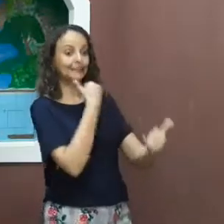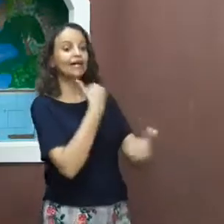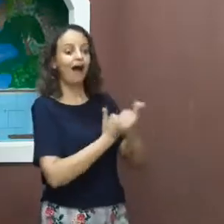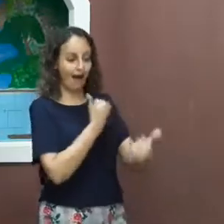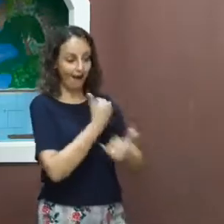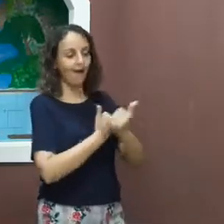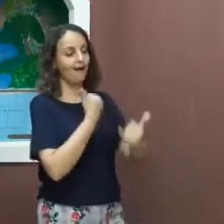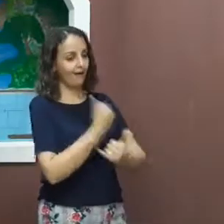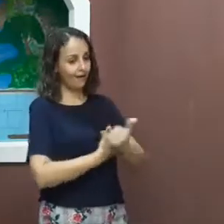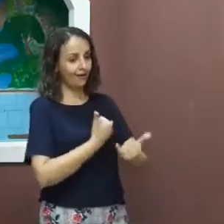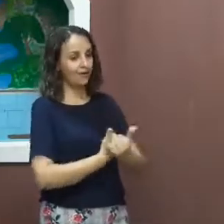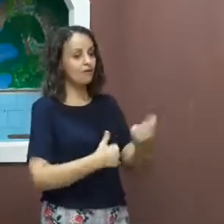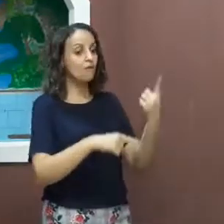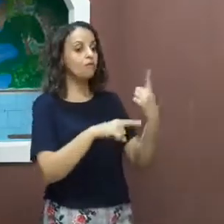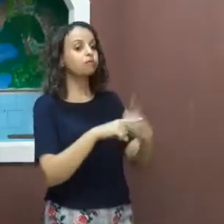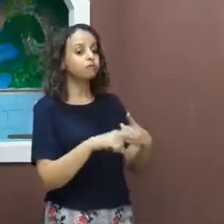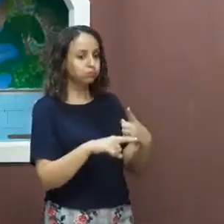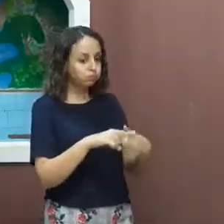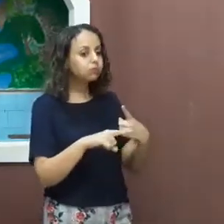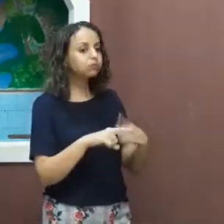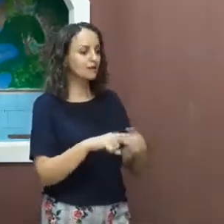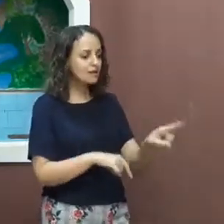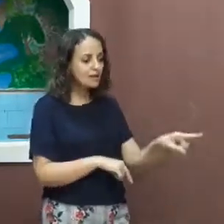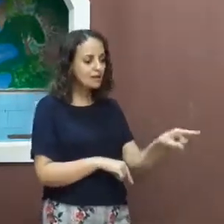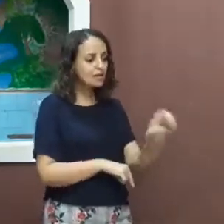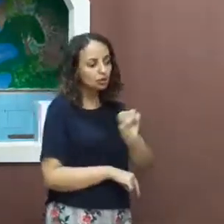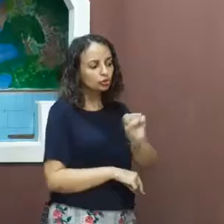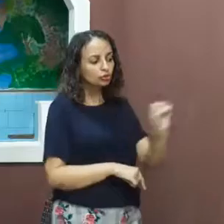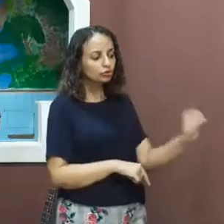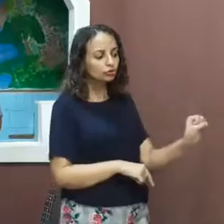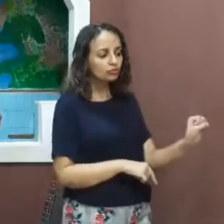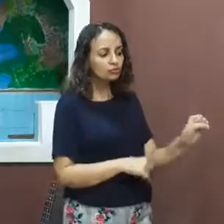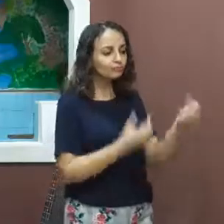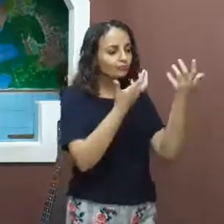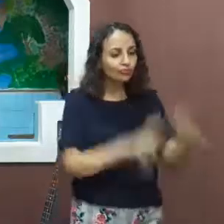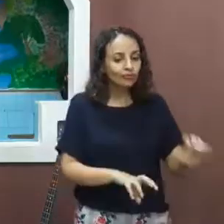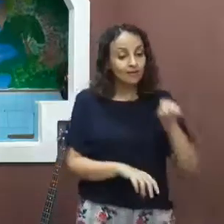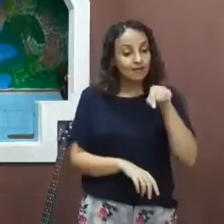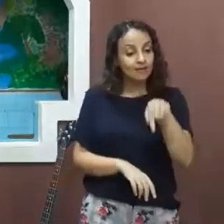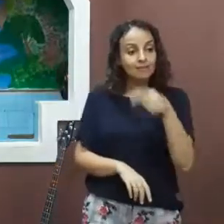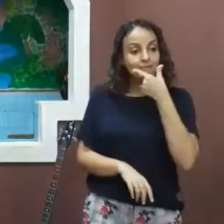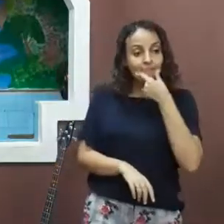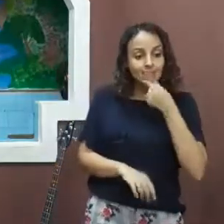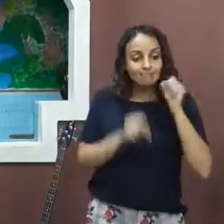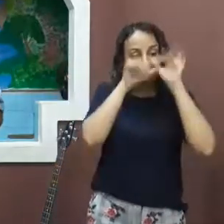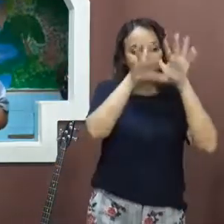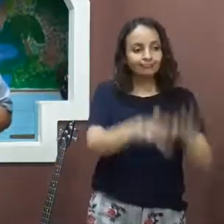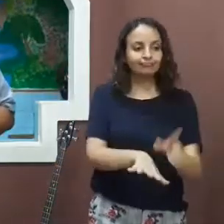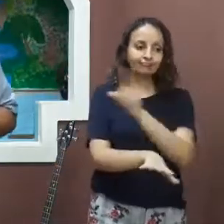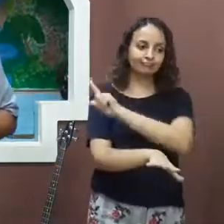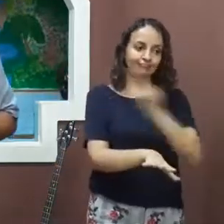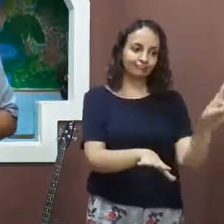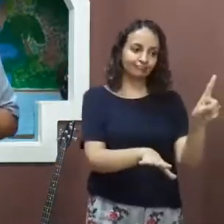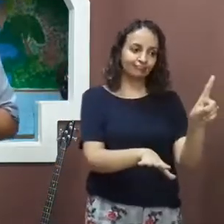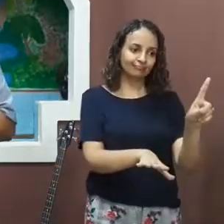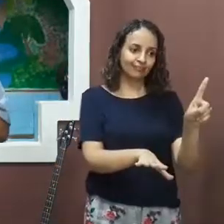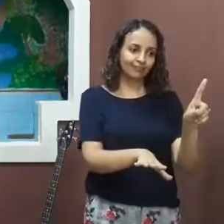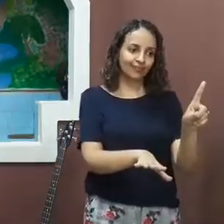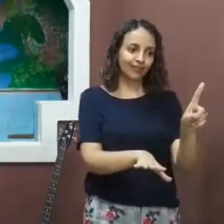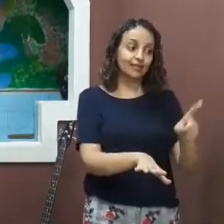ele não ficasse realmente sendo abençoado. Mas Deus, toda vez que Labão mexia